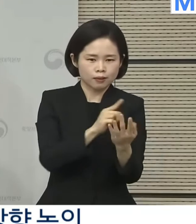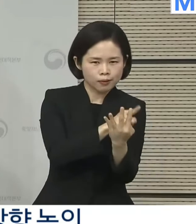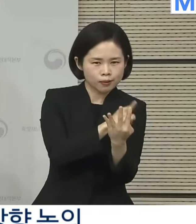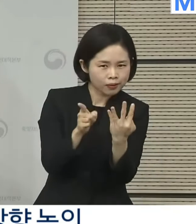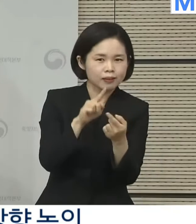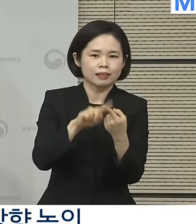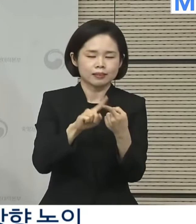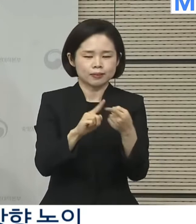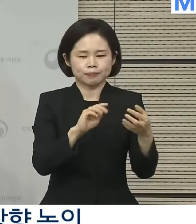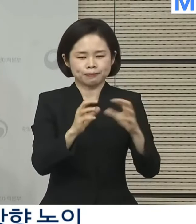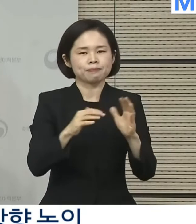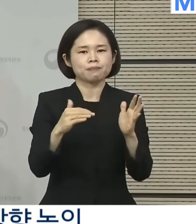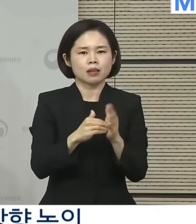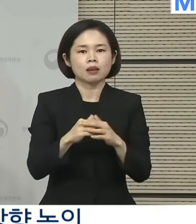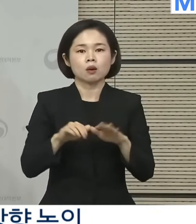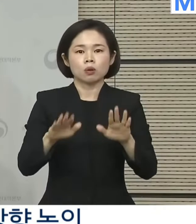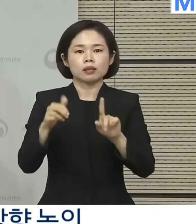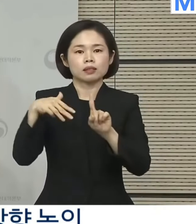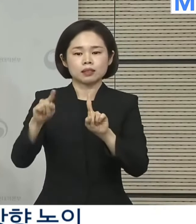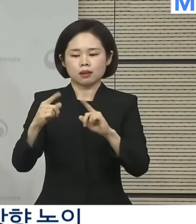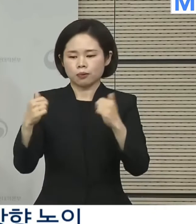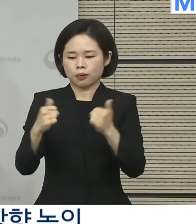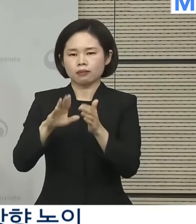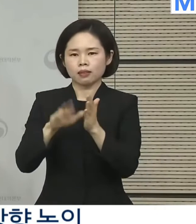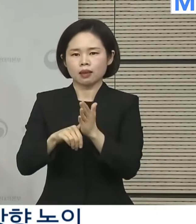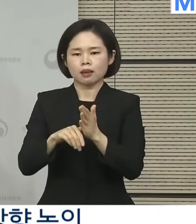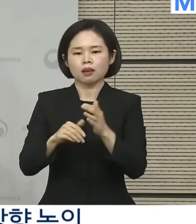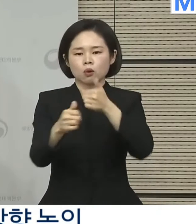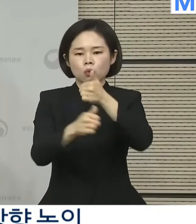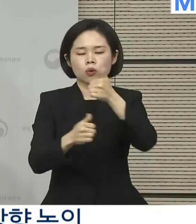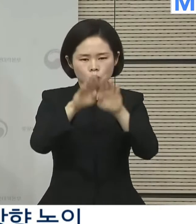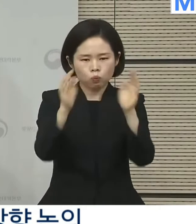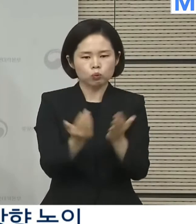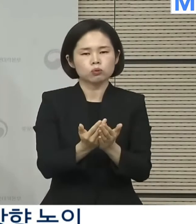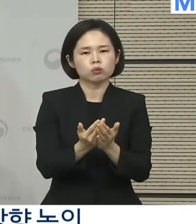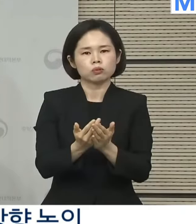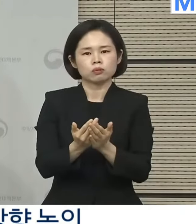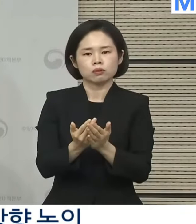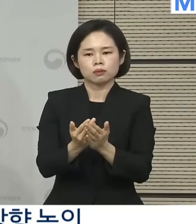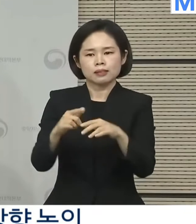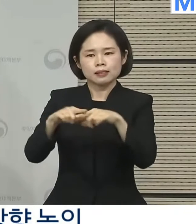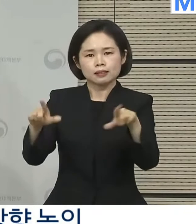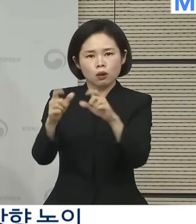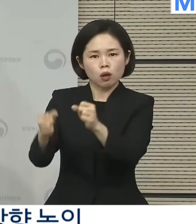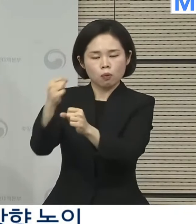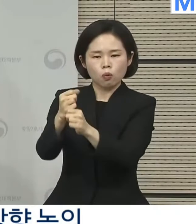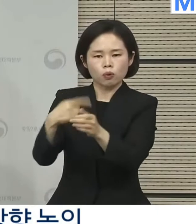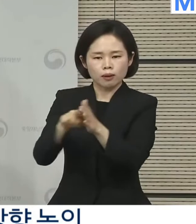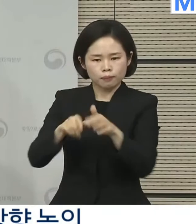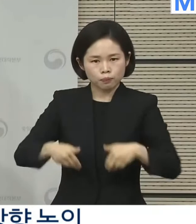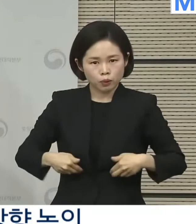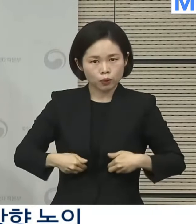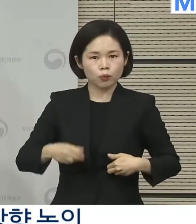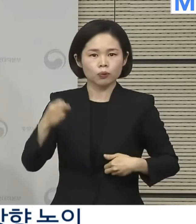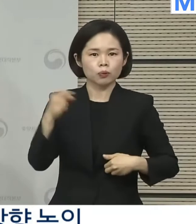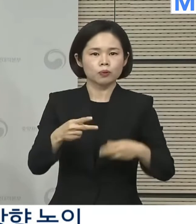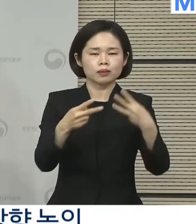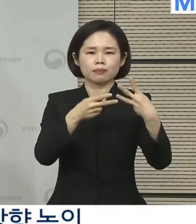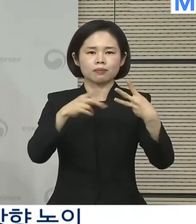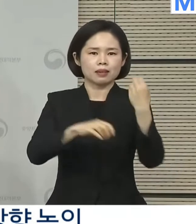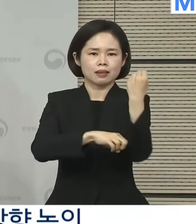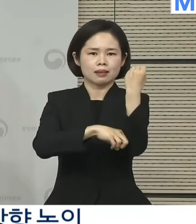오늘 1차 회의에서는 모든 위원들께서 단계적 일상회복을 위한 필요성과 3대 기본 방향에